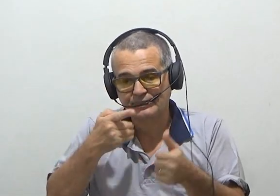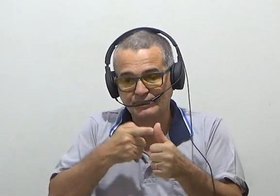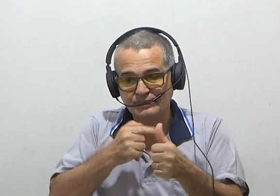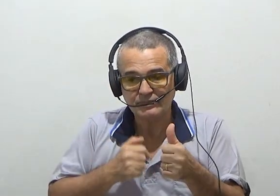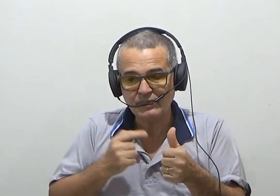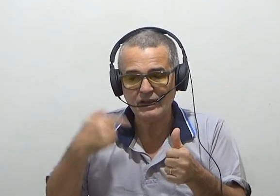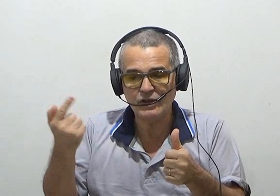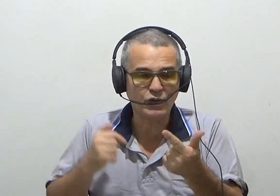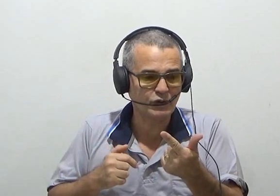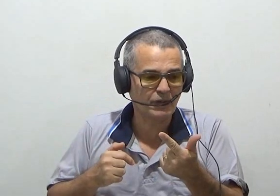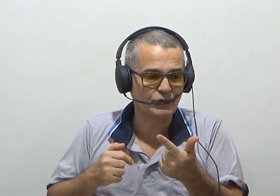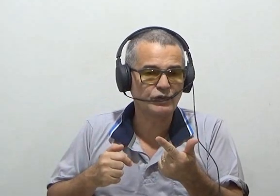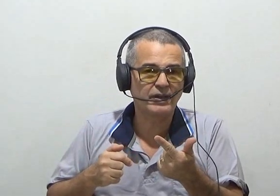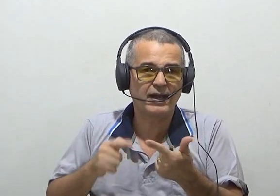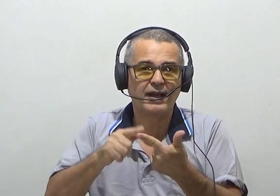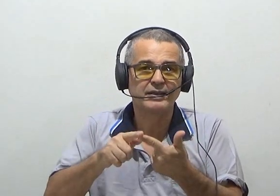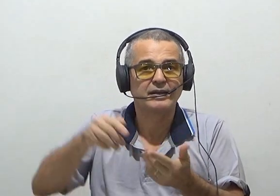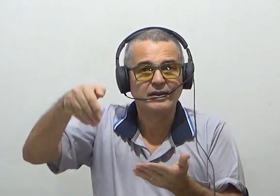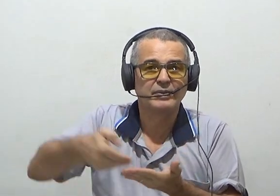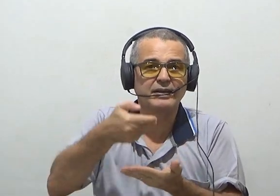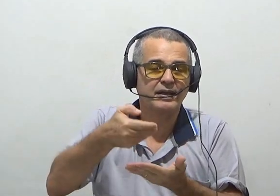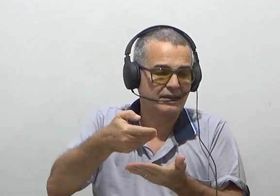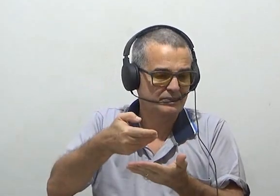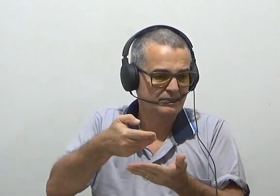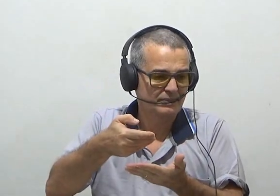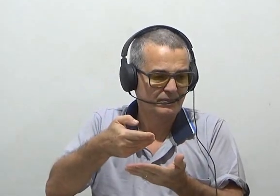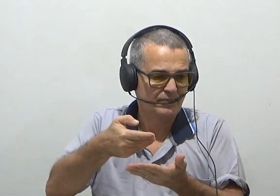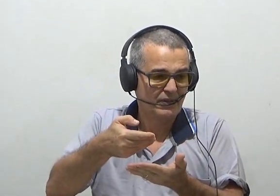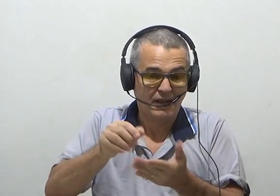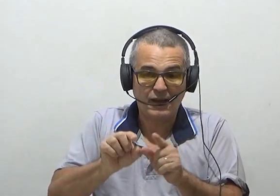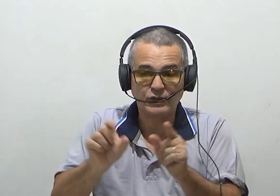açúcar. E outro produto é a manteiga.